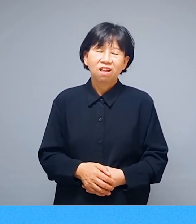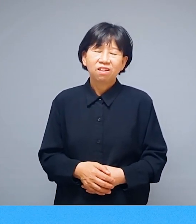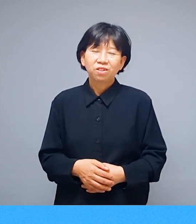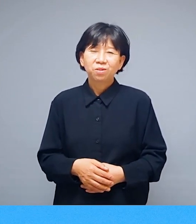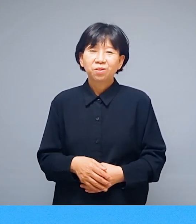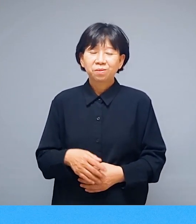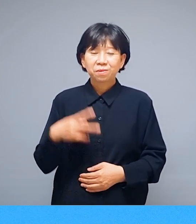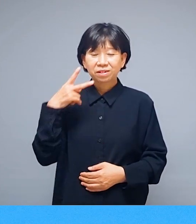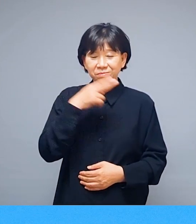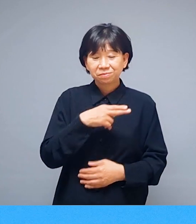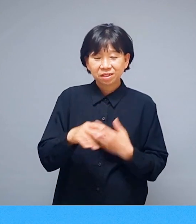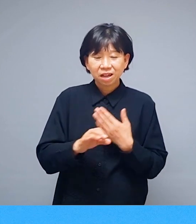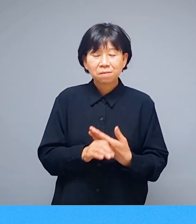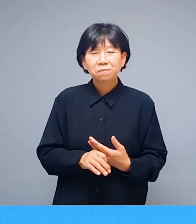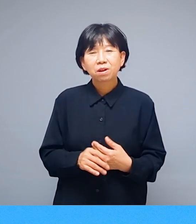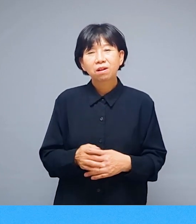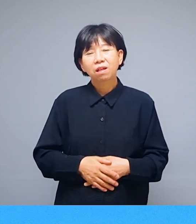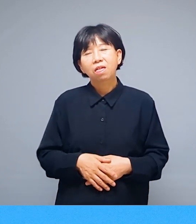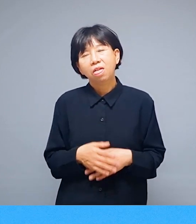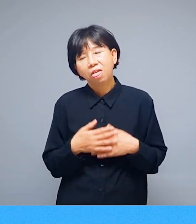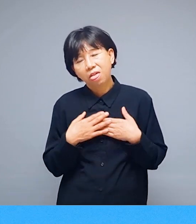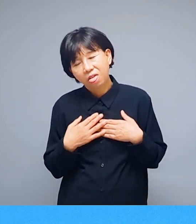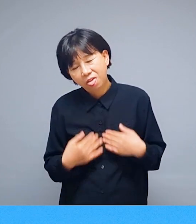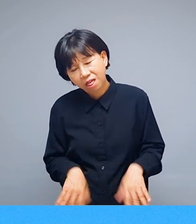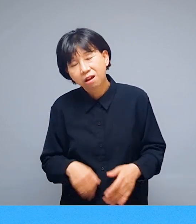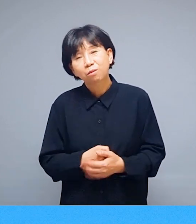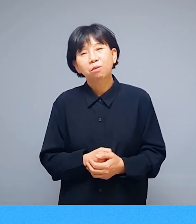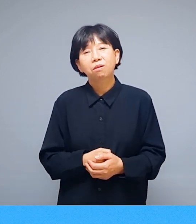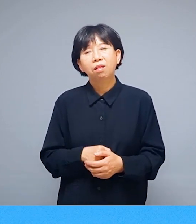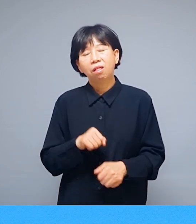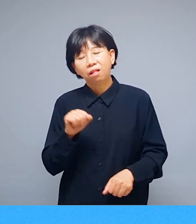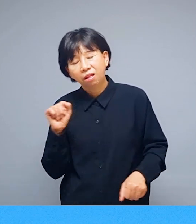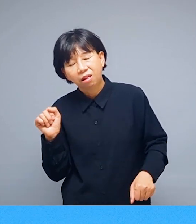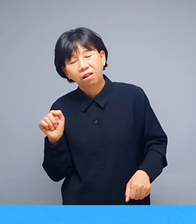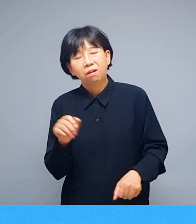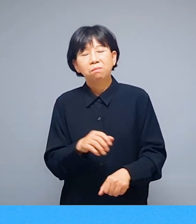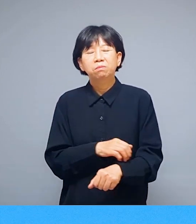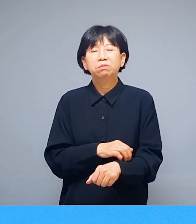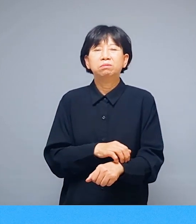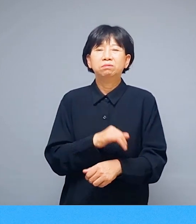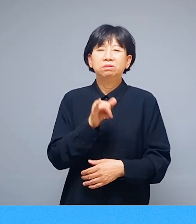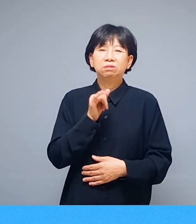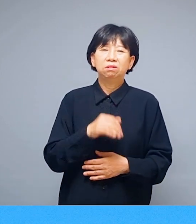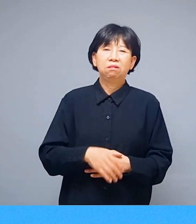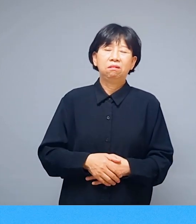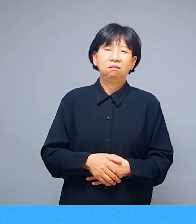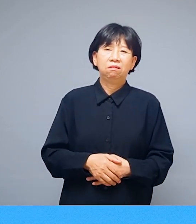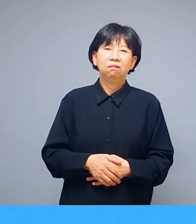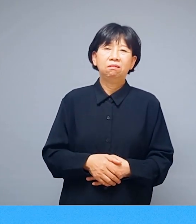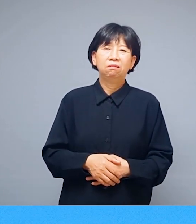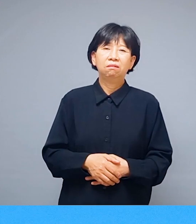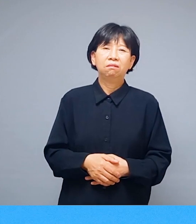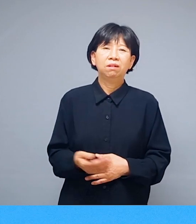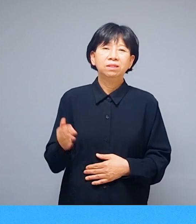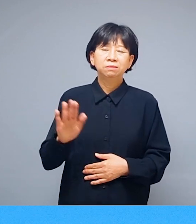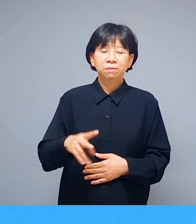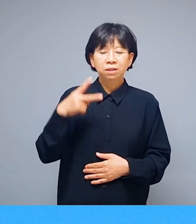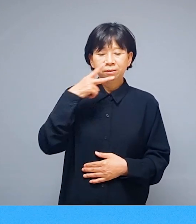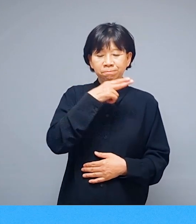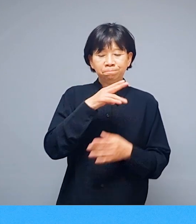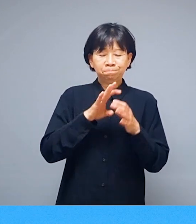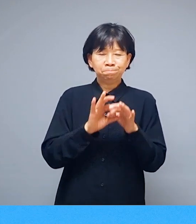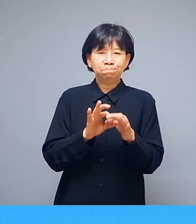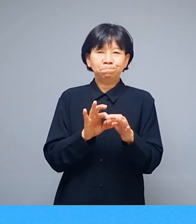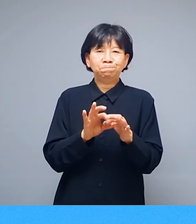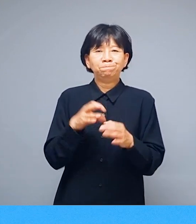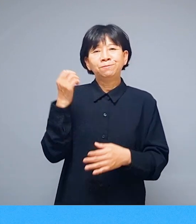네. 목소리도 작아지는 것 같고, 여러 가지 불편함들이 있어요. 그러나 금식을 통해서 다시